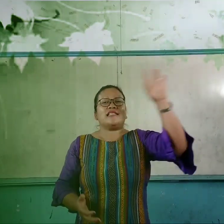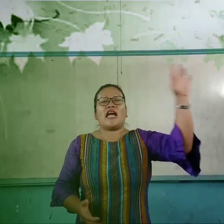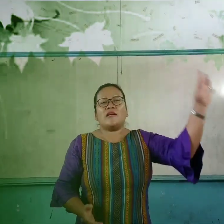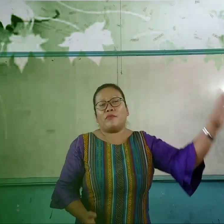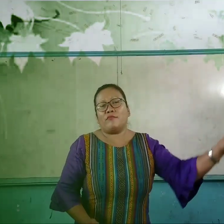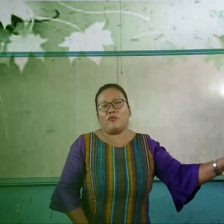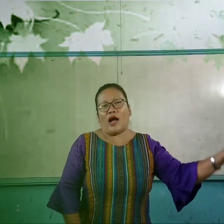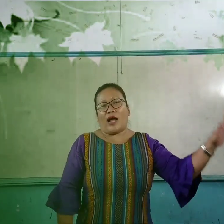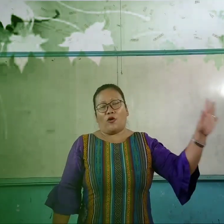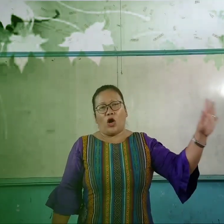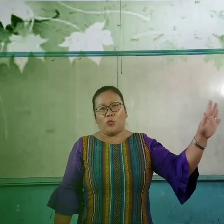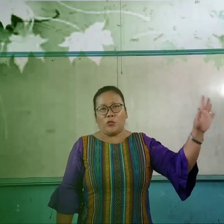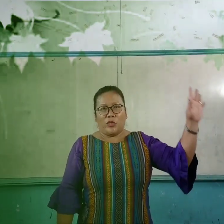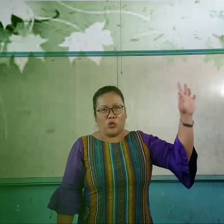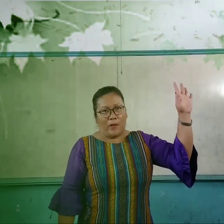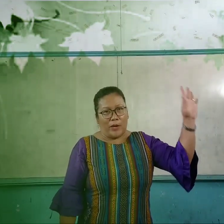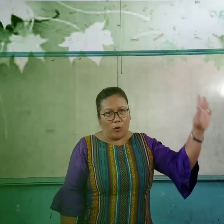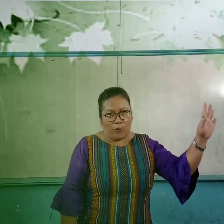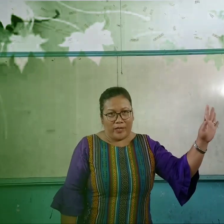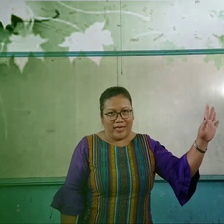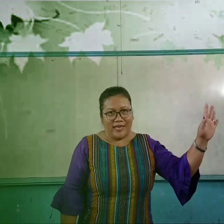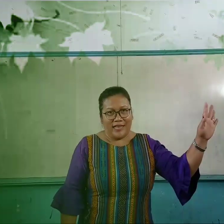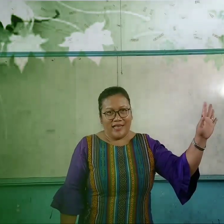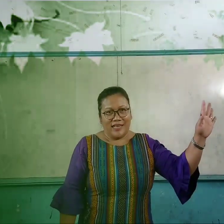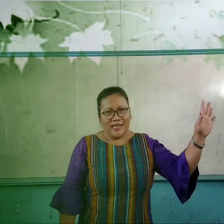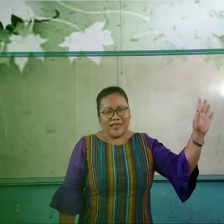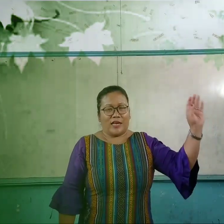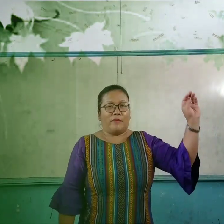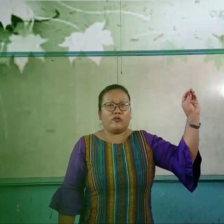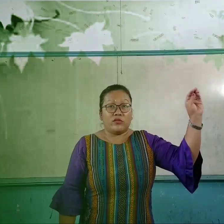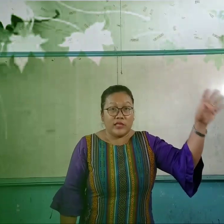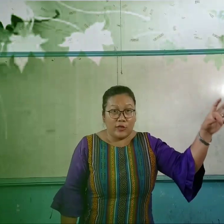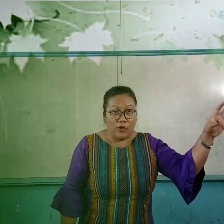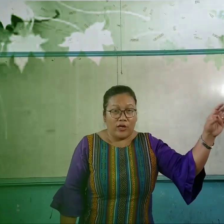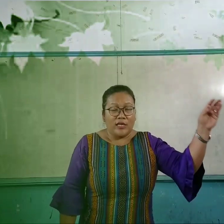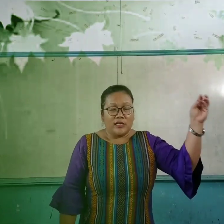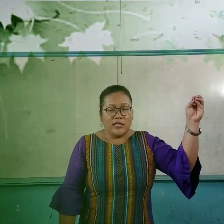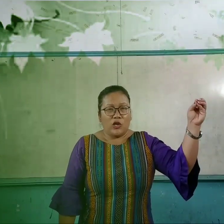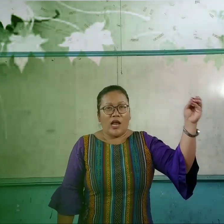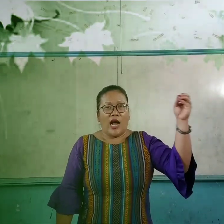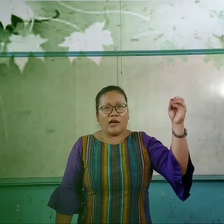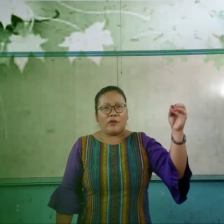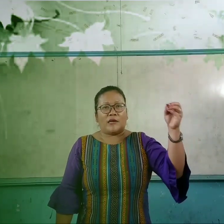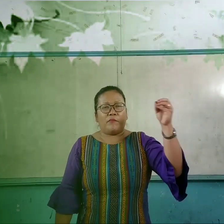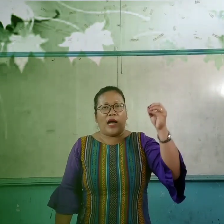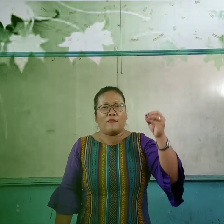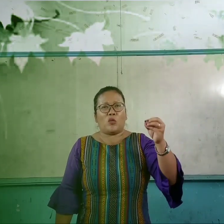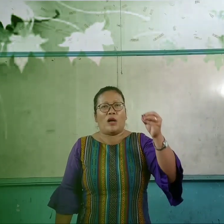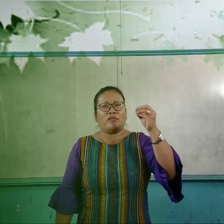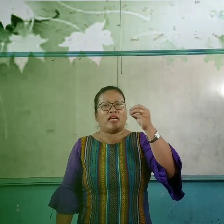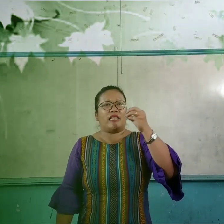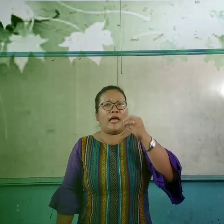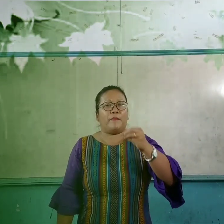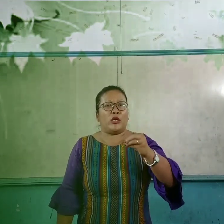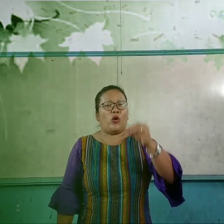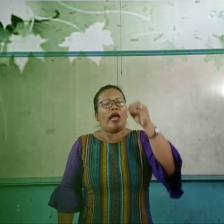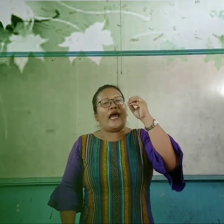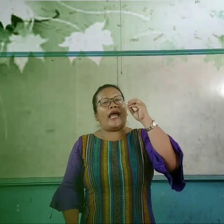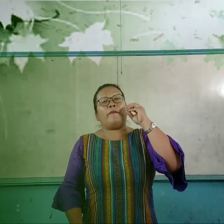terjadi pembuahan ovum di tuba Fallopi, terbentuk zigot. Zigot akan berkembang berubah menjadi embrio.